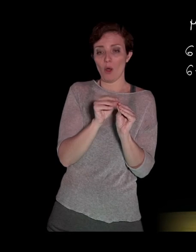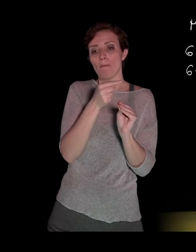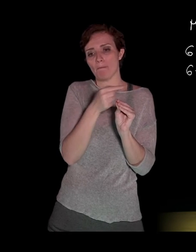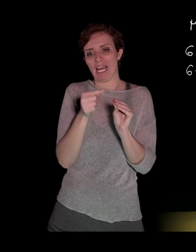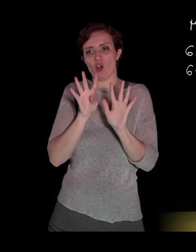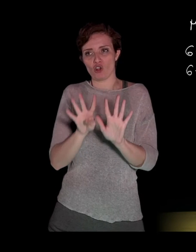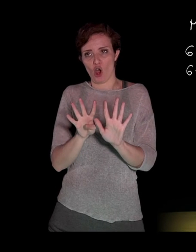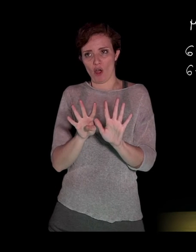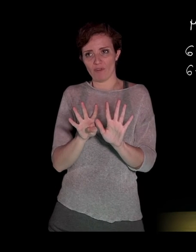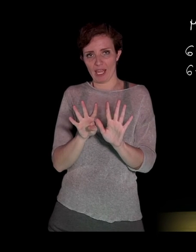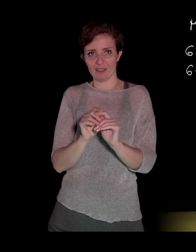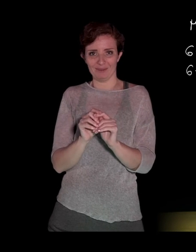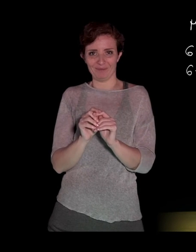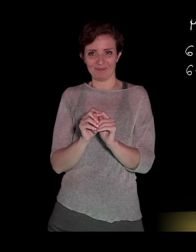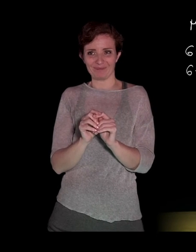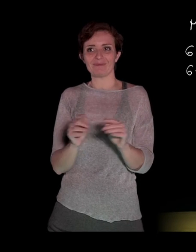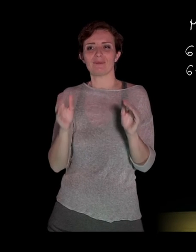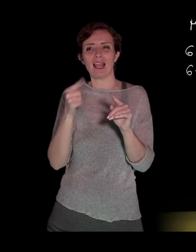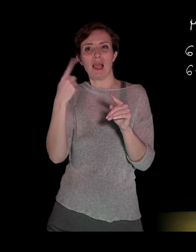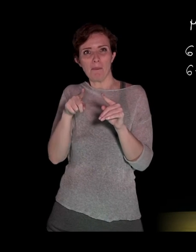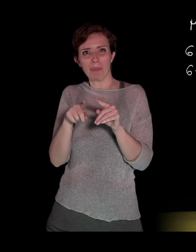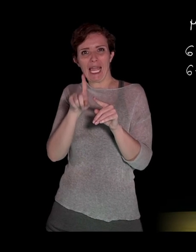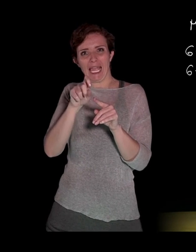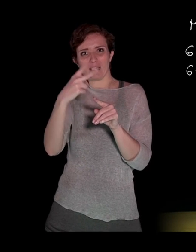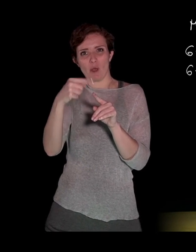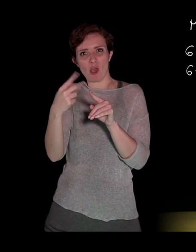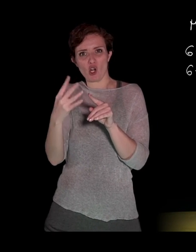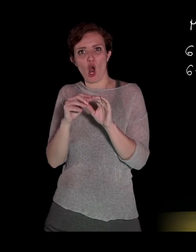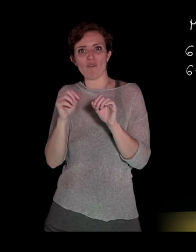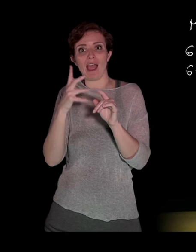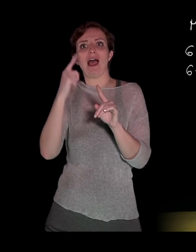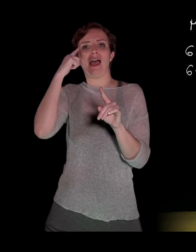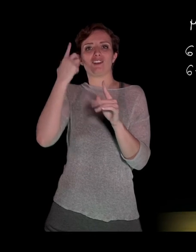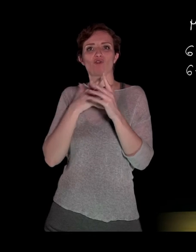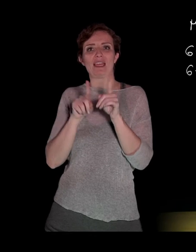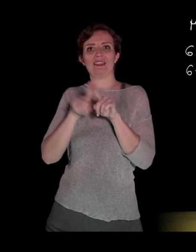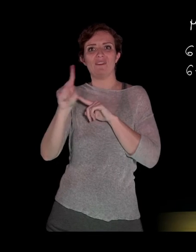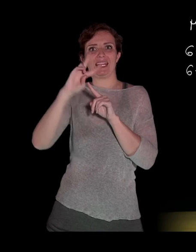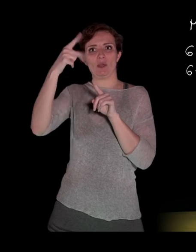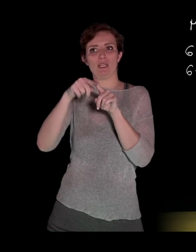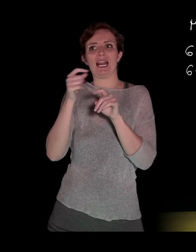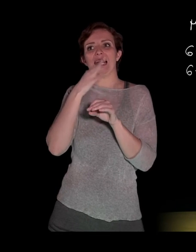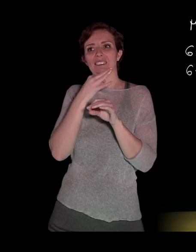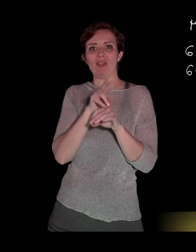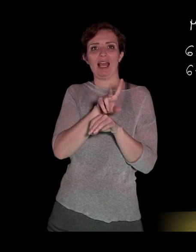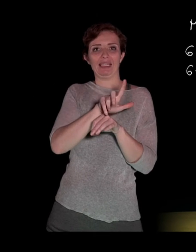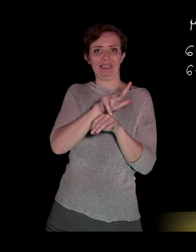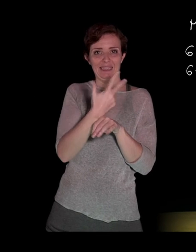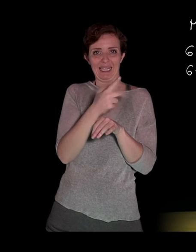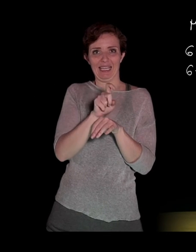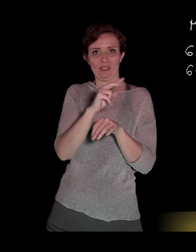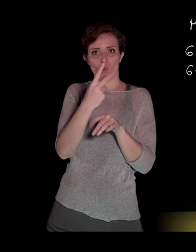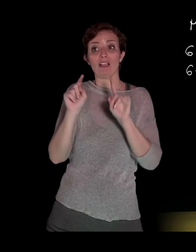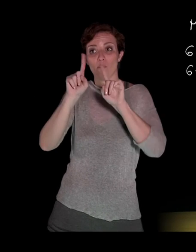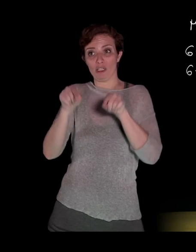- 9 un ulteriore passaggio perché qui dentro abbiamo riconosciuto una differenza di quadrati e quindi è 3x qu che Moltiplica x + 3 *